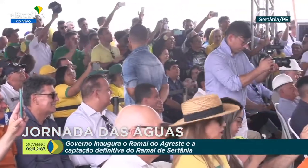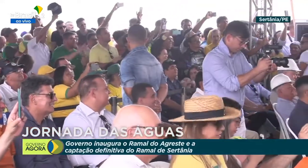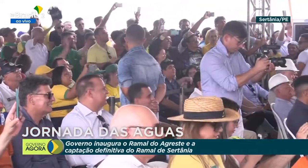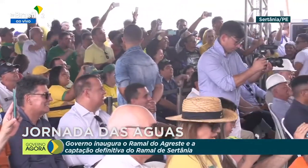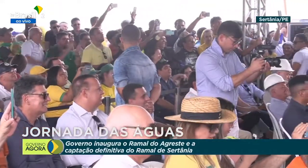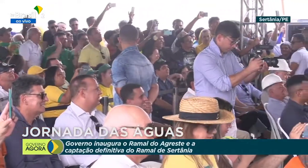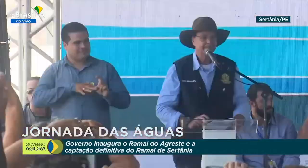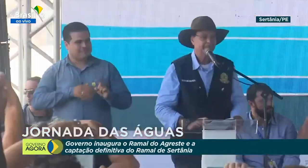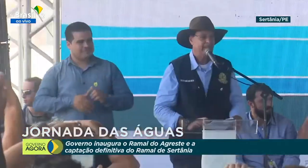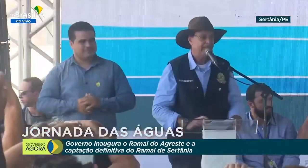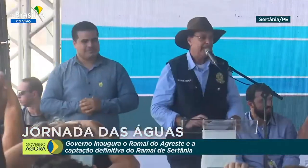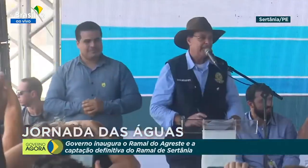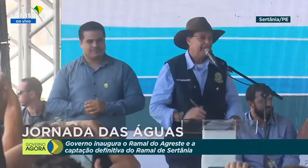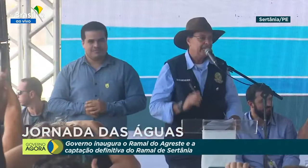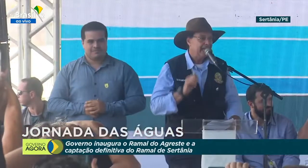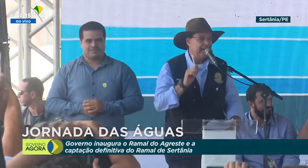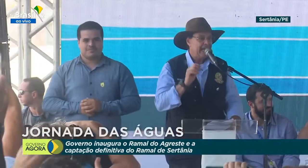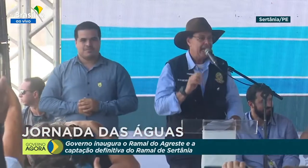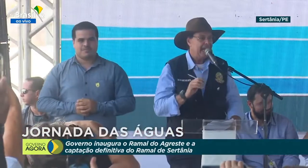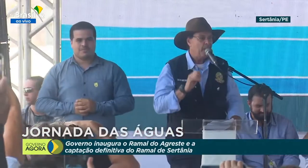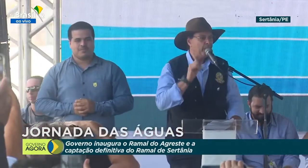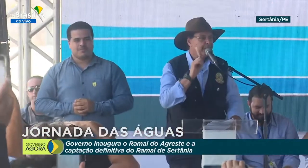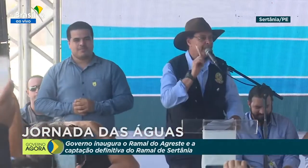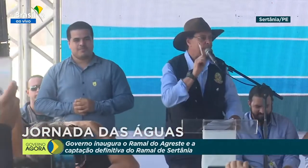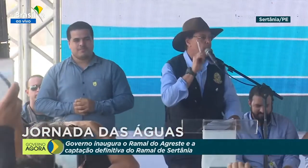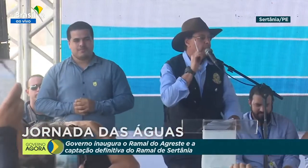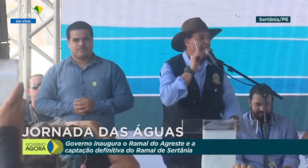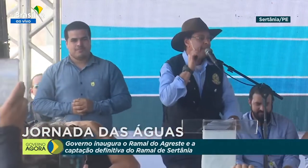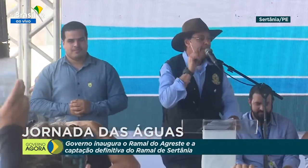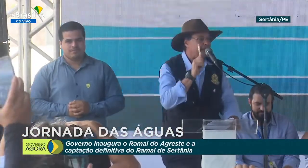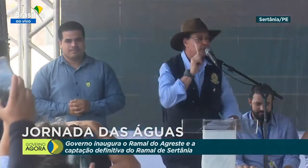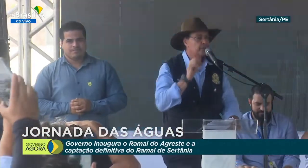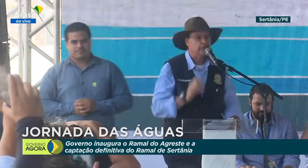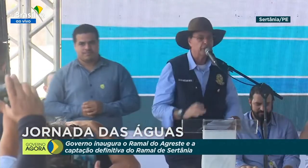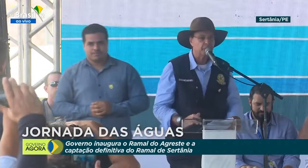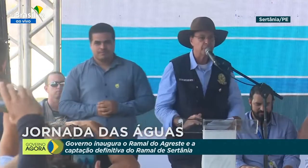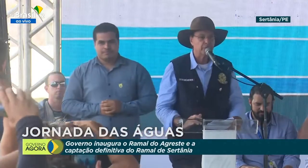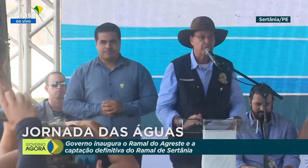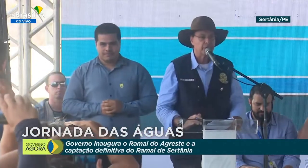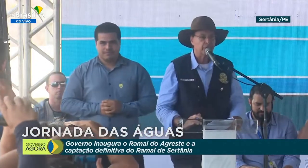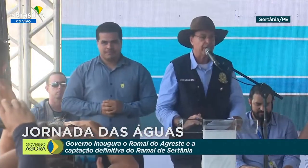Senador Fernando Bezerra, eu posso até concordar em parte com o